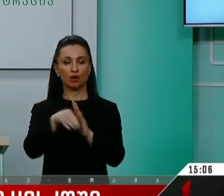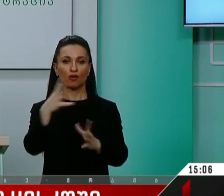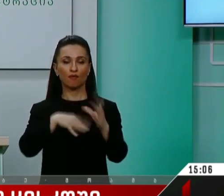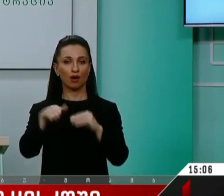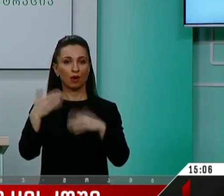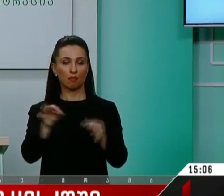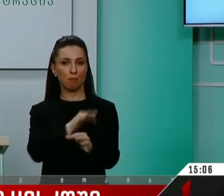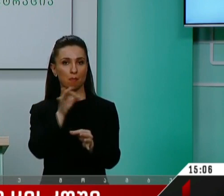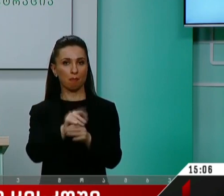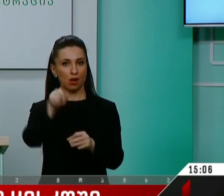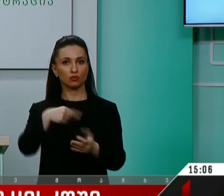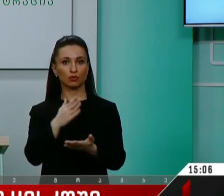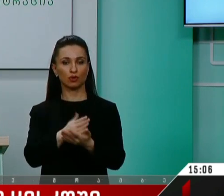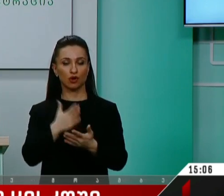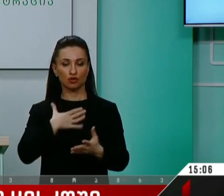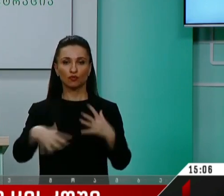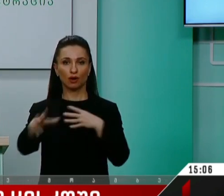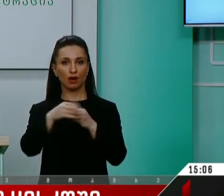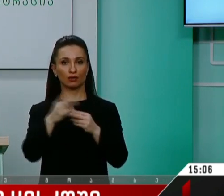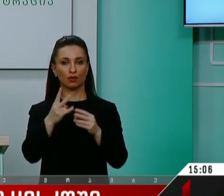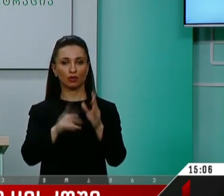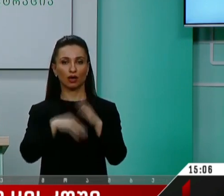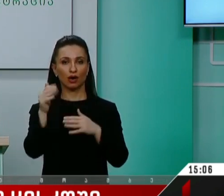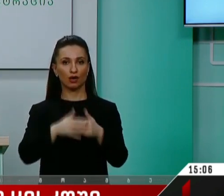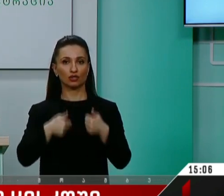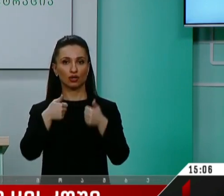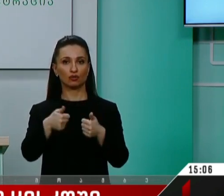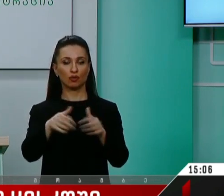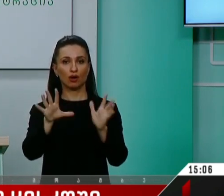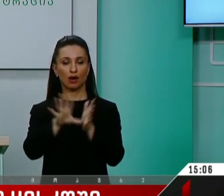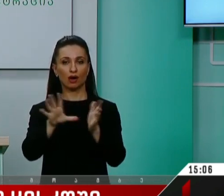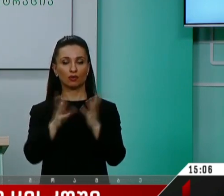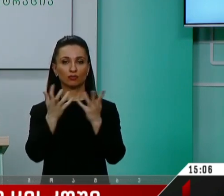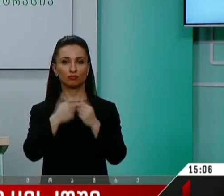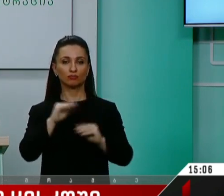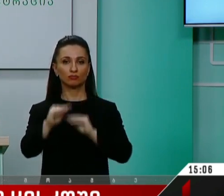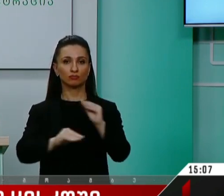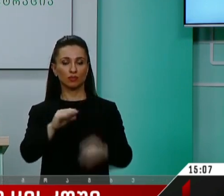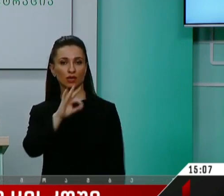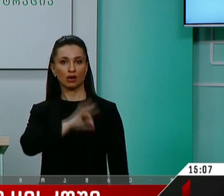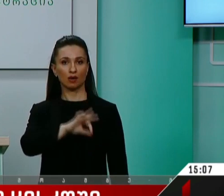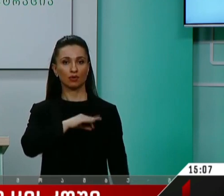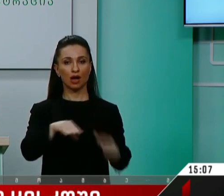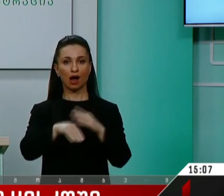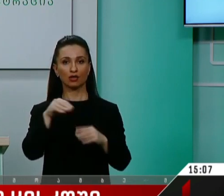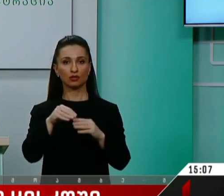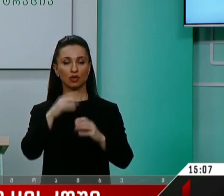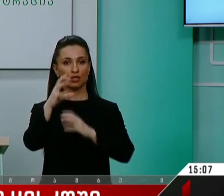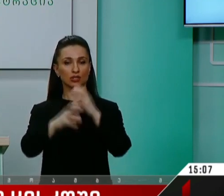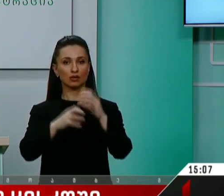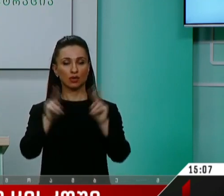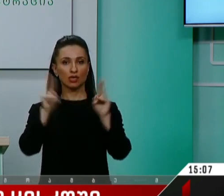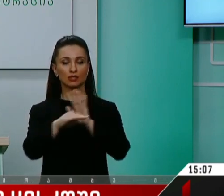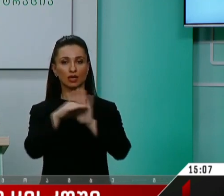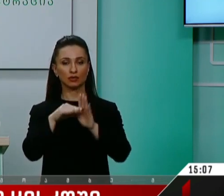chartului cu alam haris pasuchistice globa. Cuen erta tunda și uțot heli, electronului tehnologie vis gamo enevit arcele vis saerta și